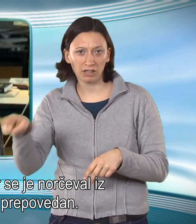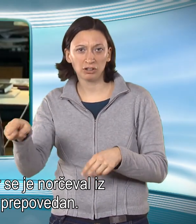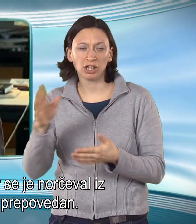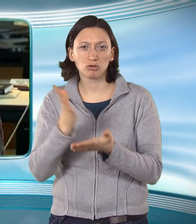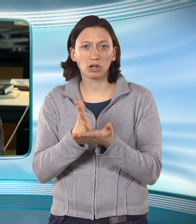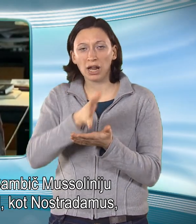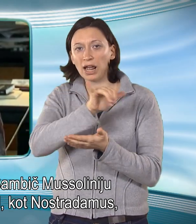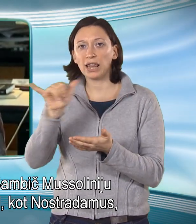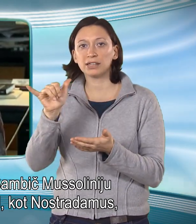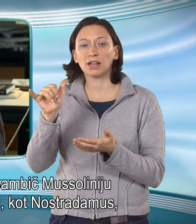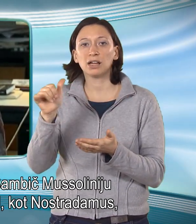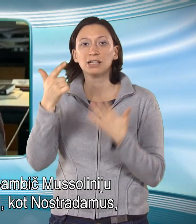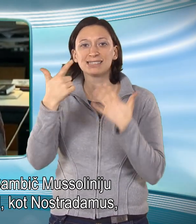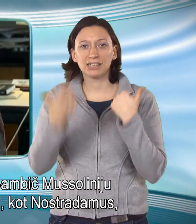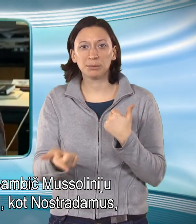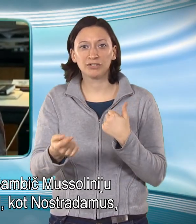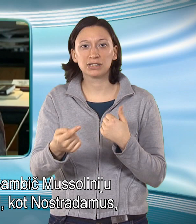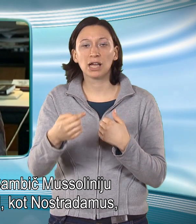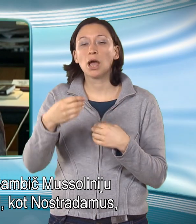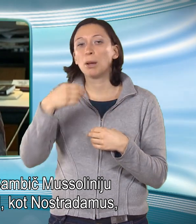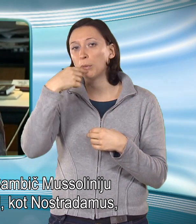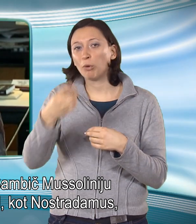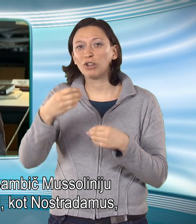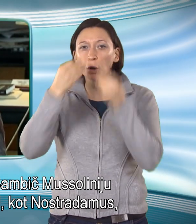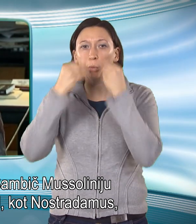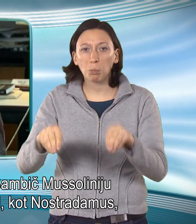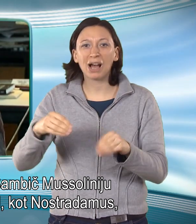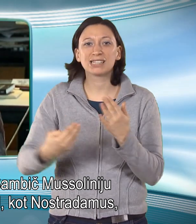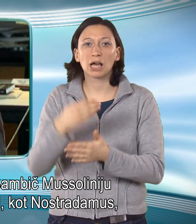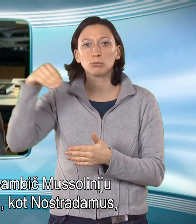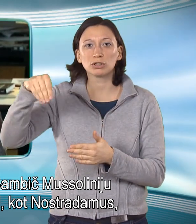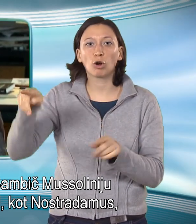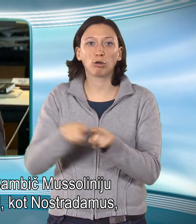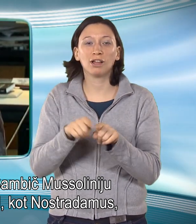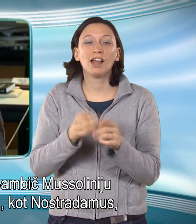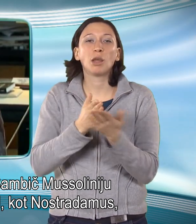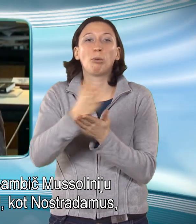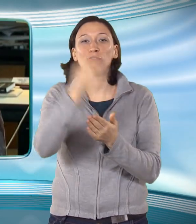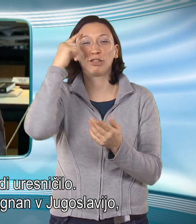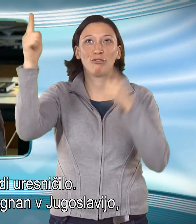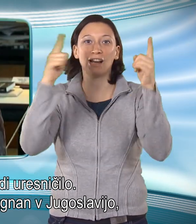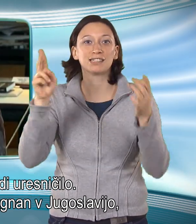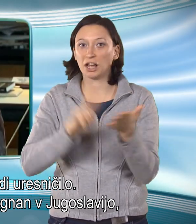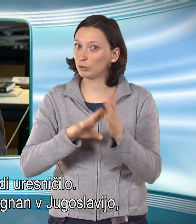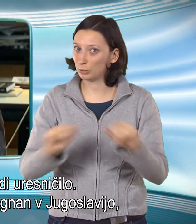on je recimo že takrat leta 1927 je Mussoliniju napovedal propad, kar se je potem, ker Nostradamus se je